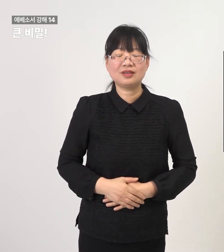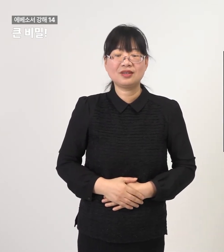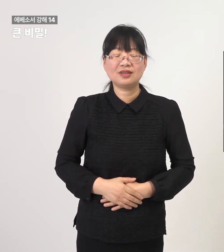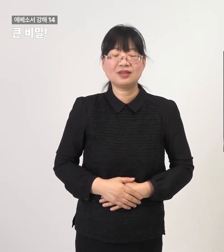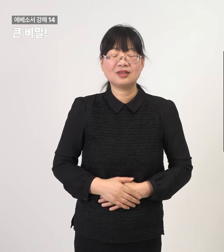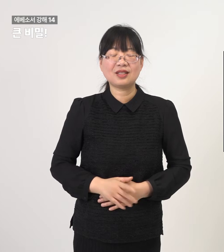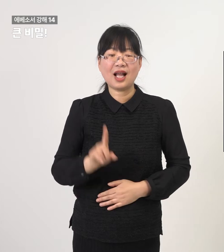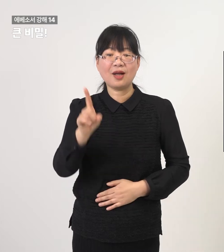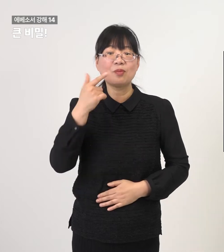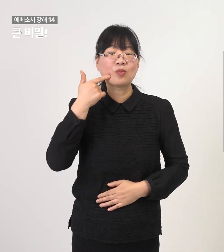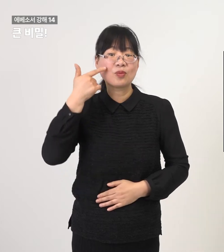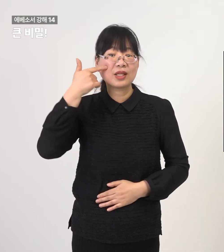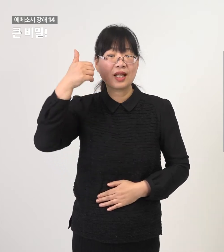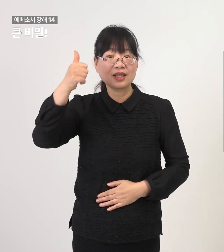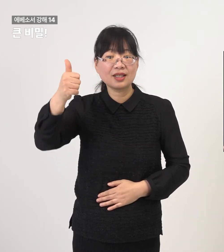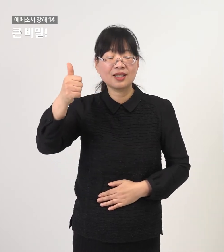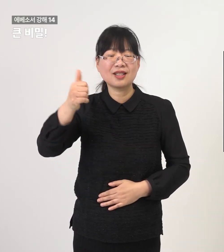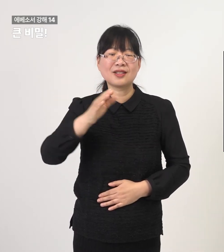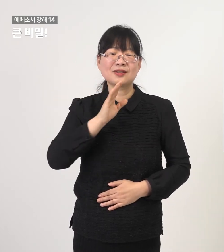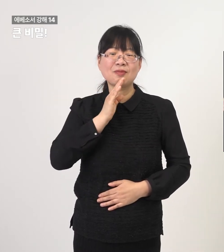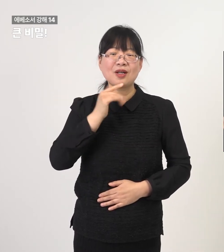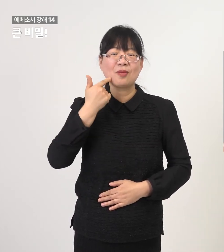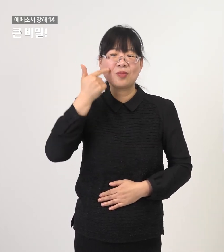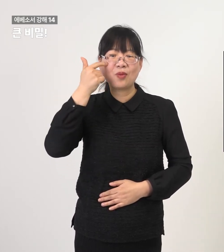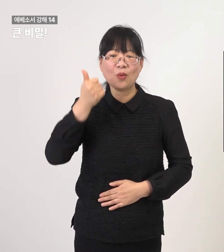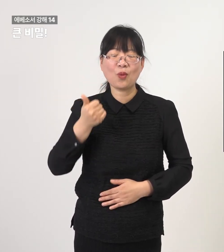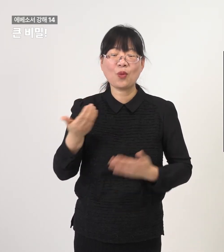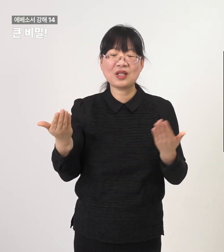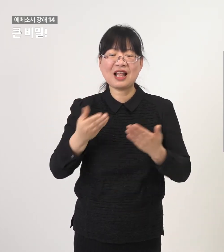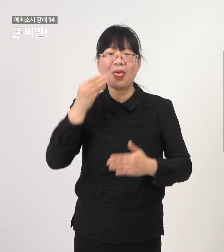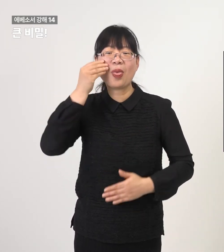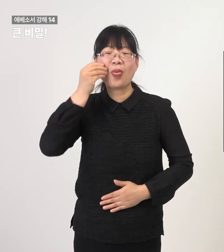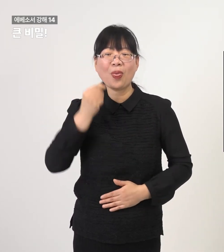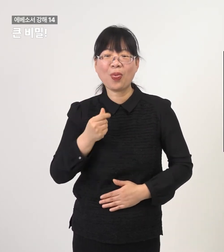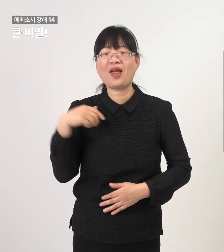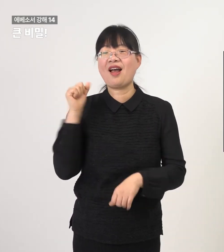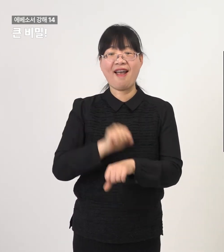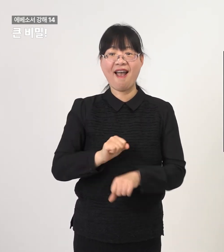어느 목사님이 아주 목회가 잘 되고 있었어요.